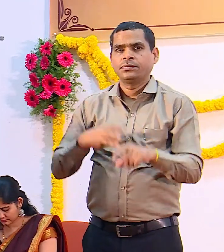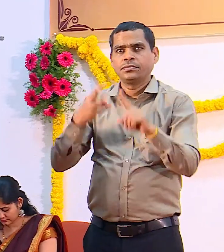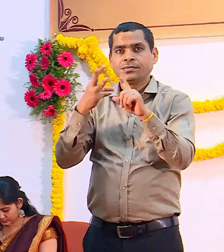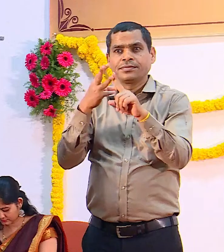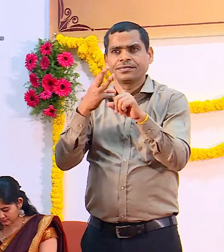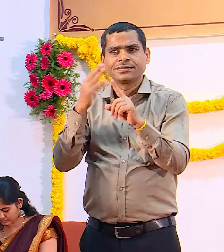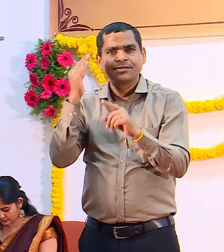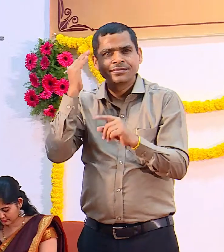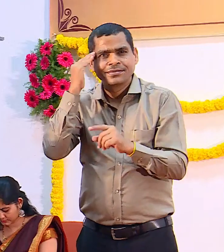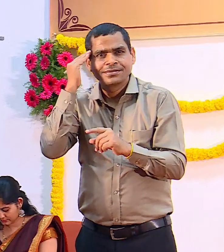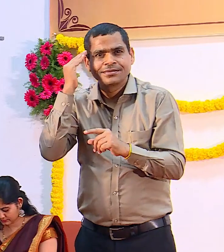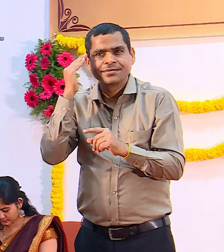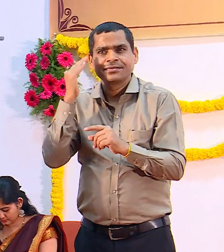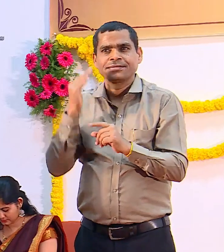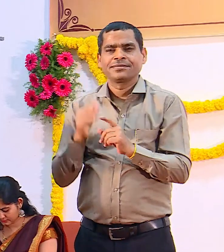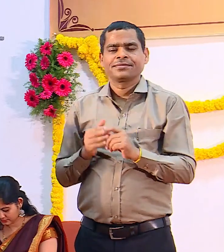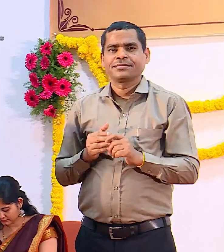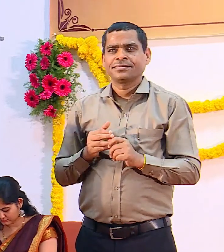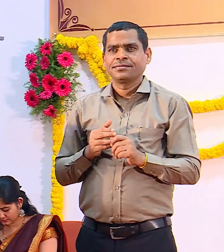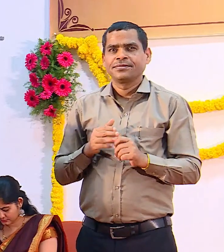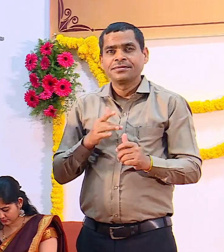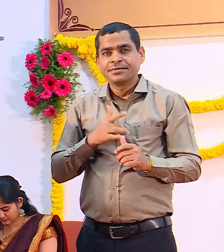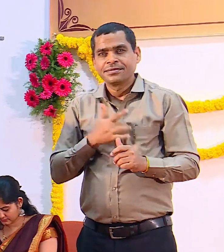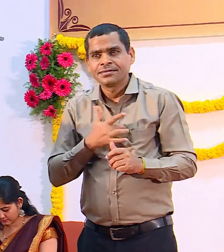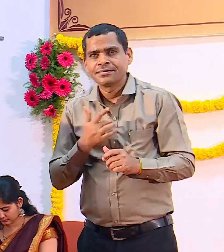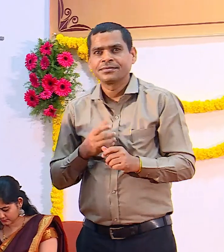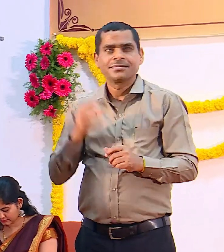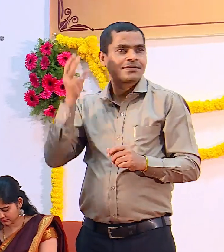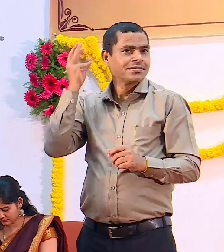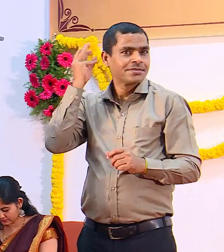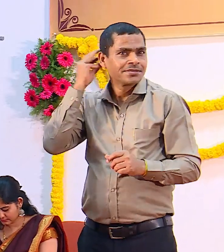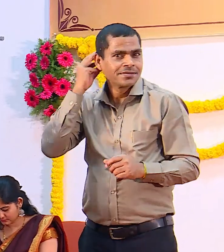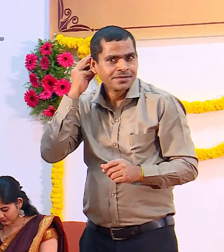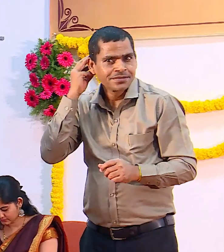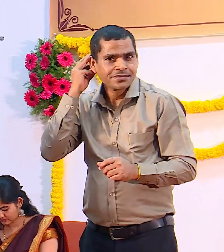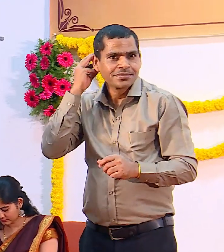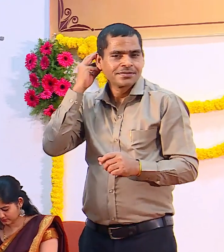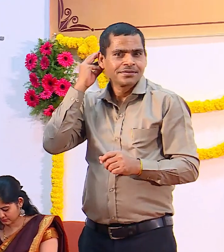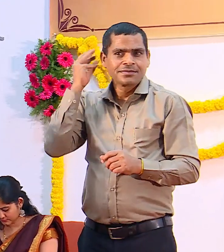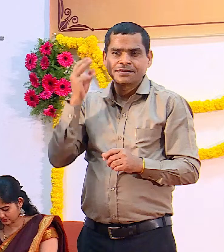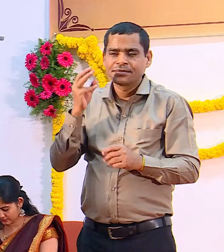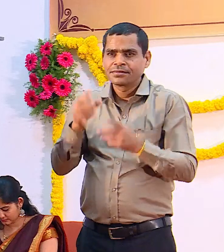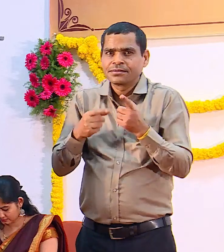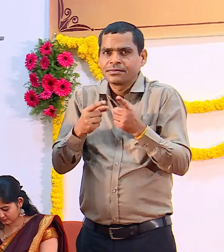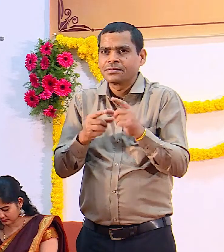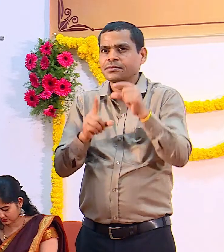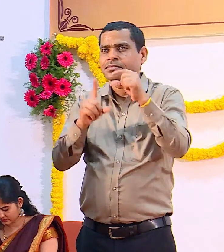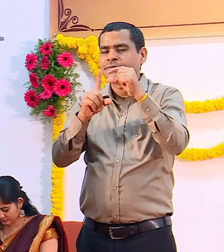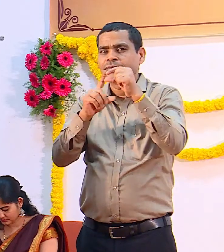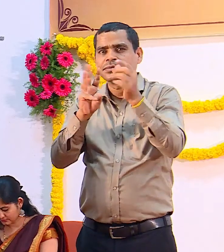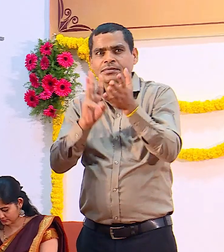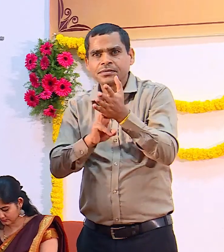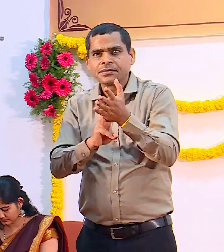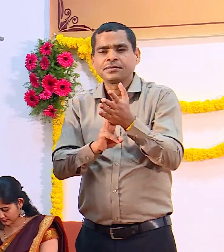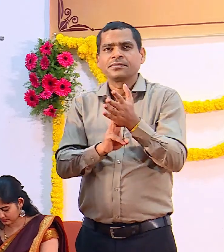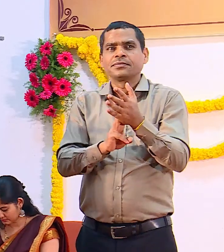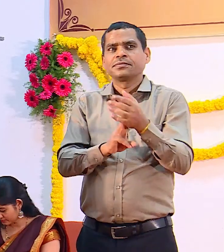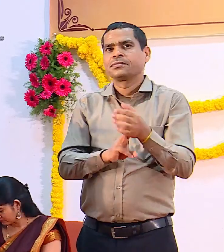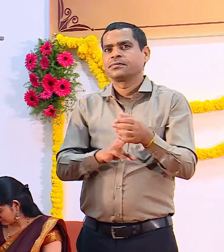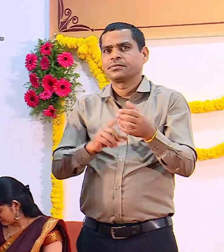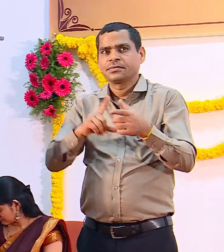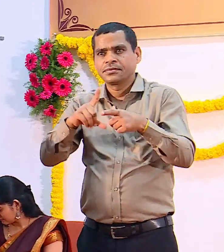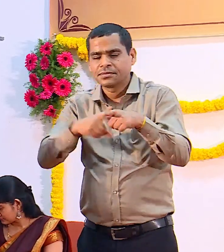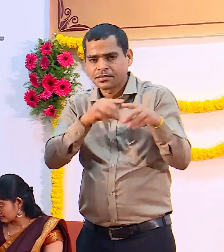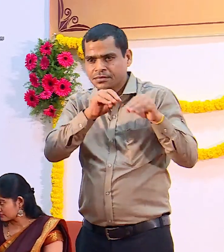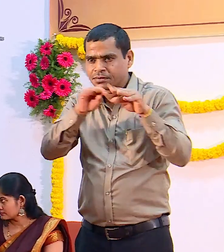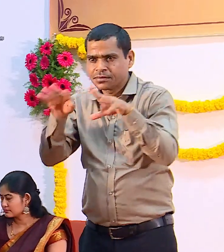लगा कि जब कॉचलियर इम्प्लांट की बात हो रही थी कि जो प्रधानमंत्री जन आरोग्य योजना है उसके अंदर